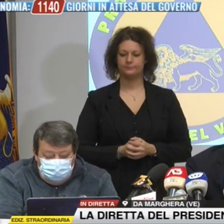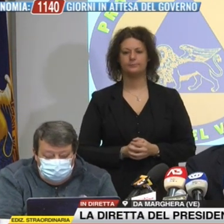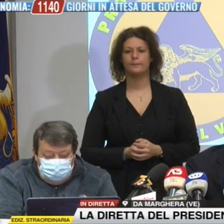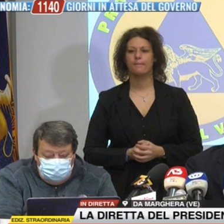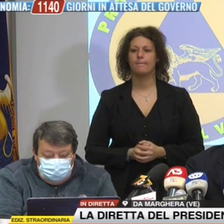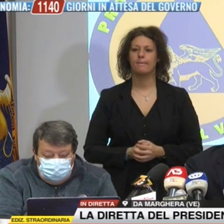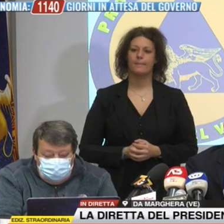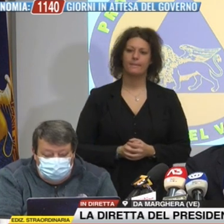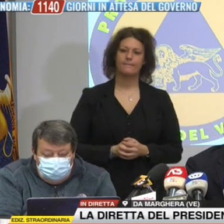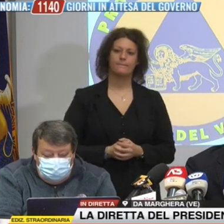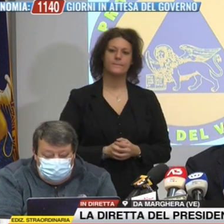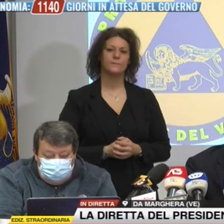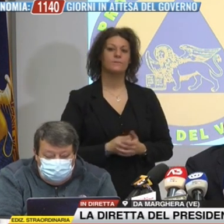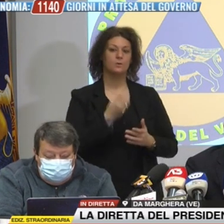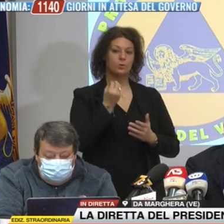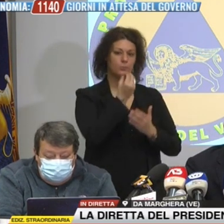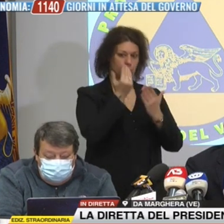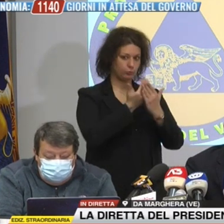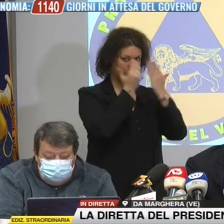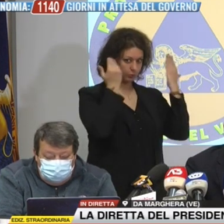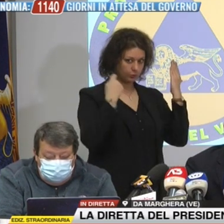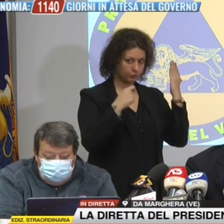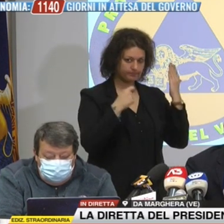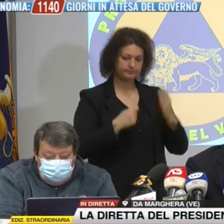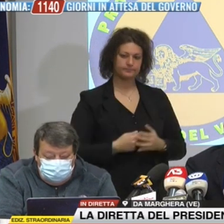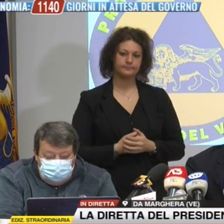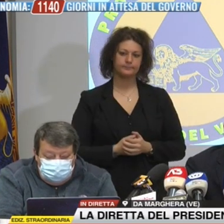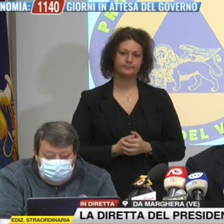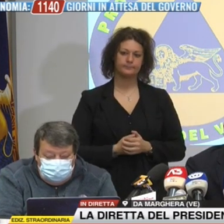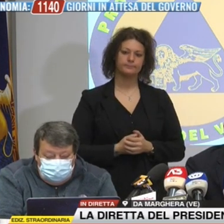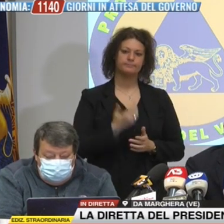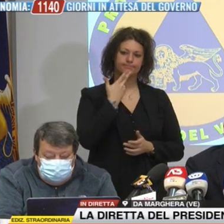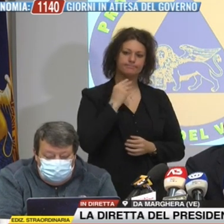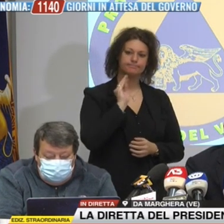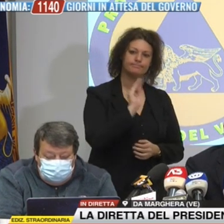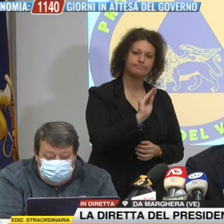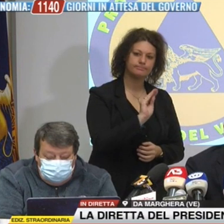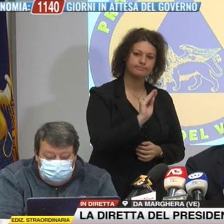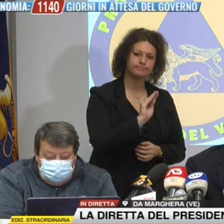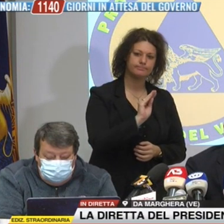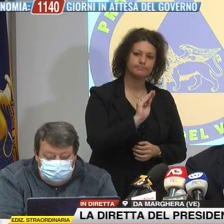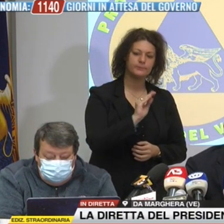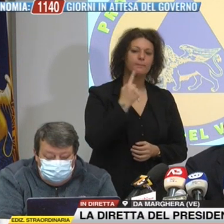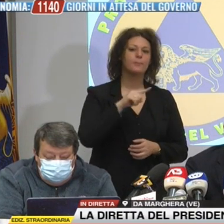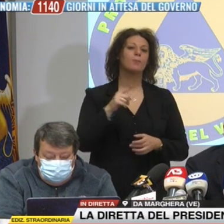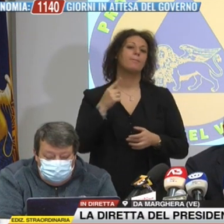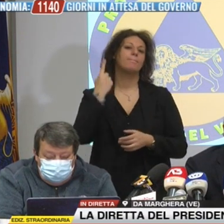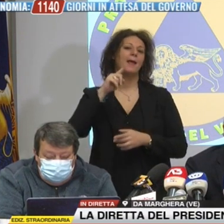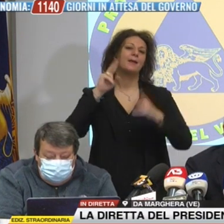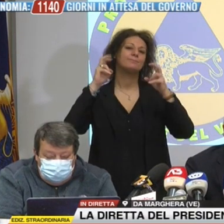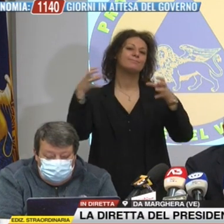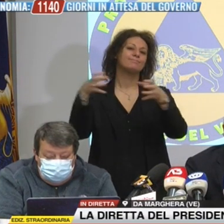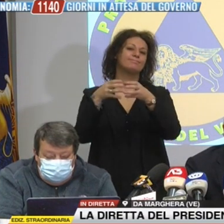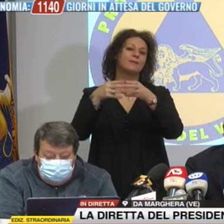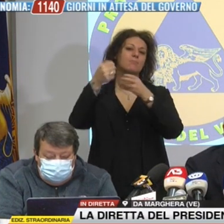fine. Allora, buongiorno. Buongiorno. Io volevo porre una domanda che arriva dalla categoria dei baristi che lavorano